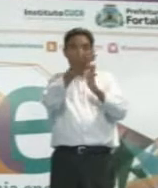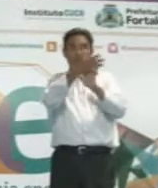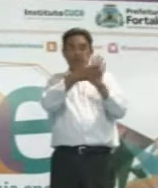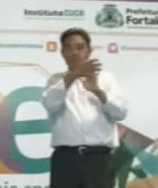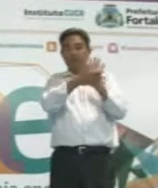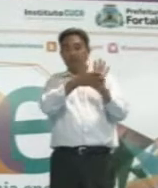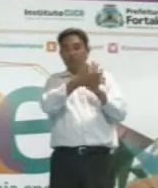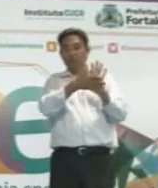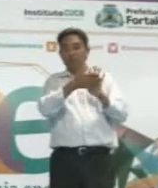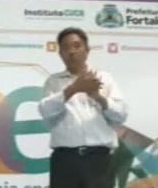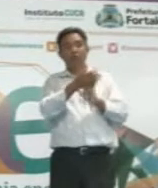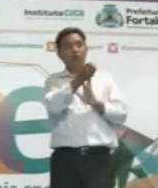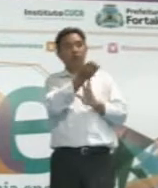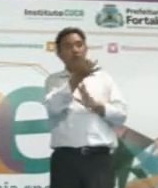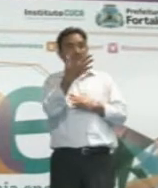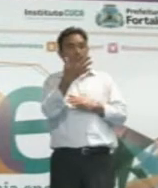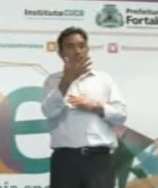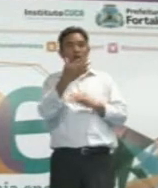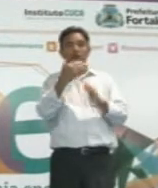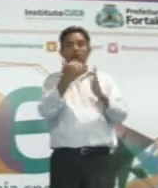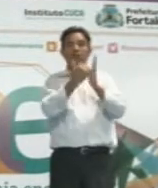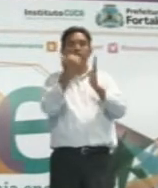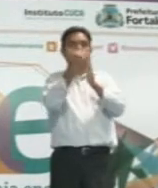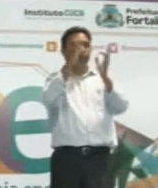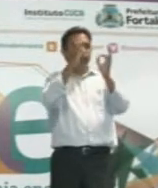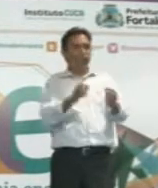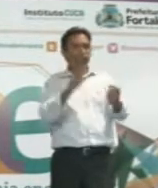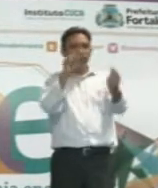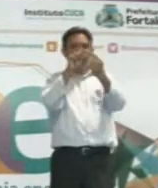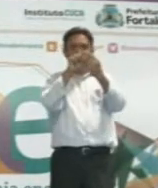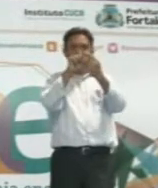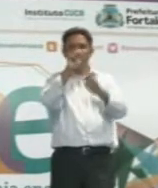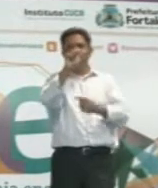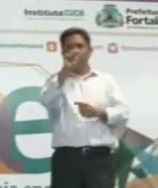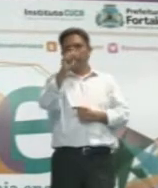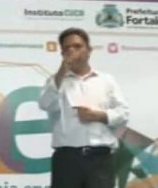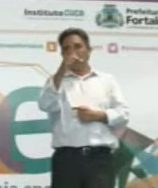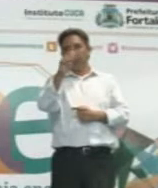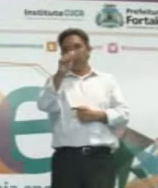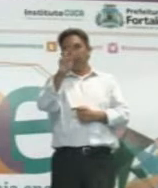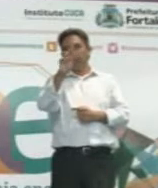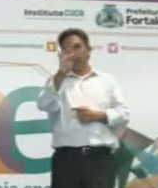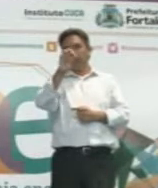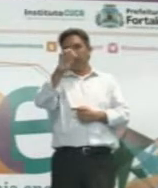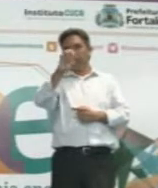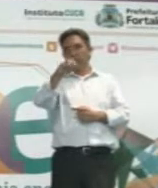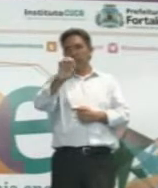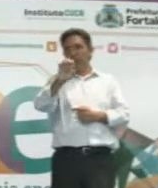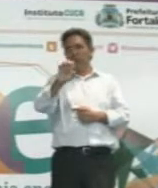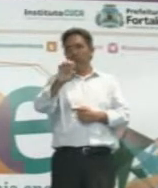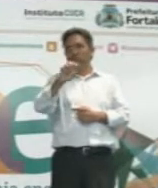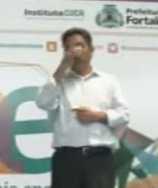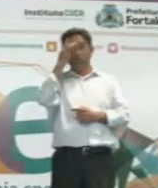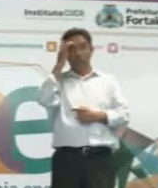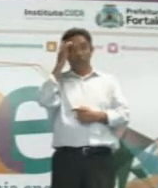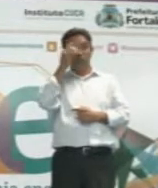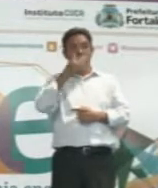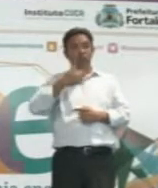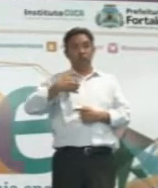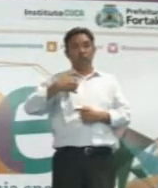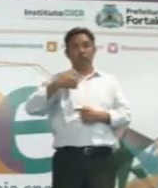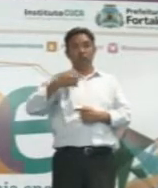texto, a quantidade máxima recomendada de aspartame em mol que uma pessoa de